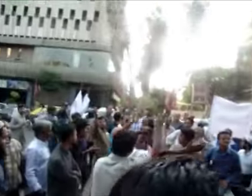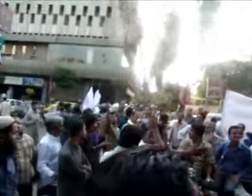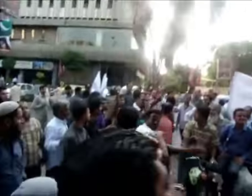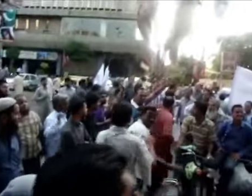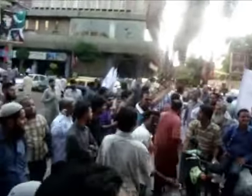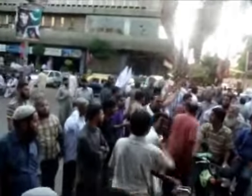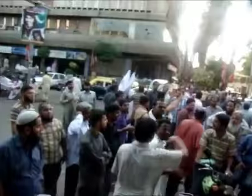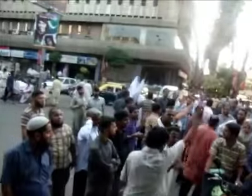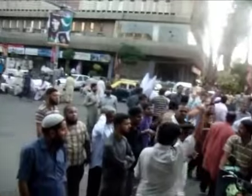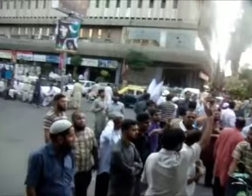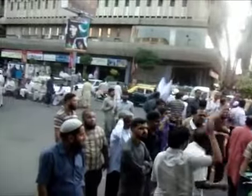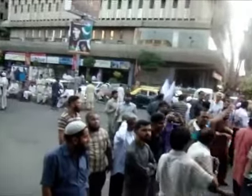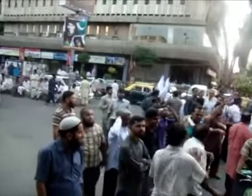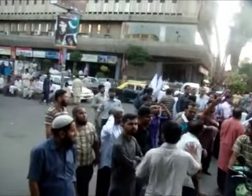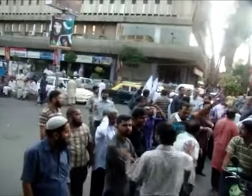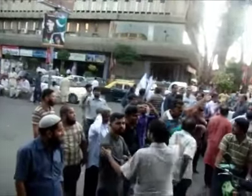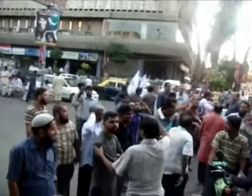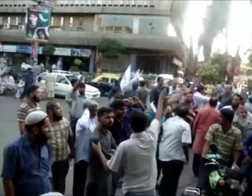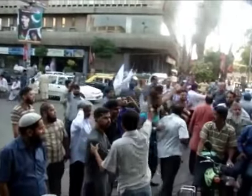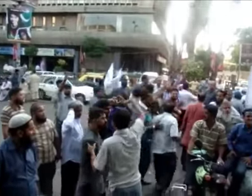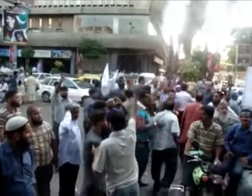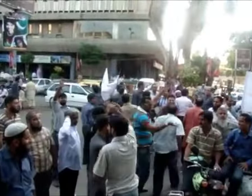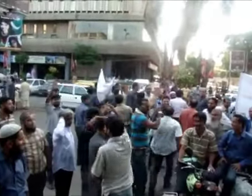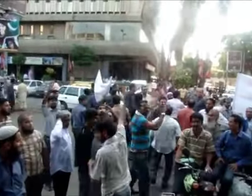فیصلہ دیا گیا لیکن پھر بھی انہوں نے